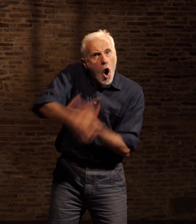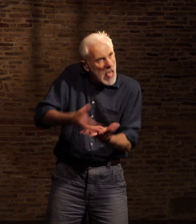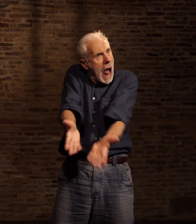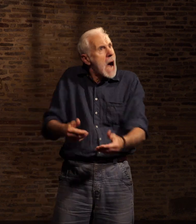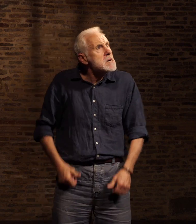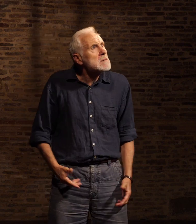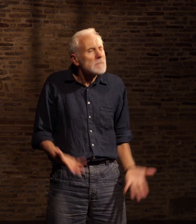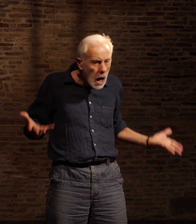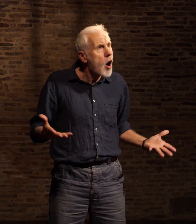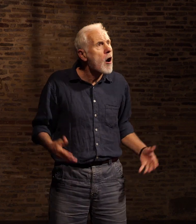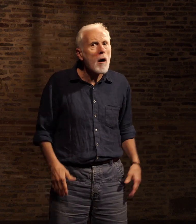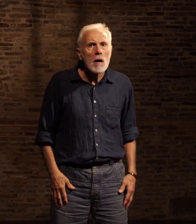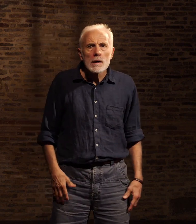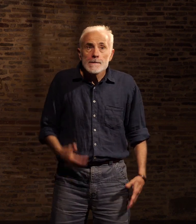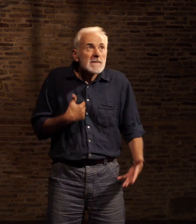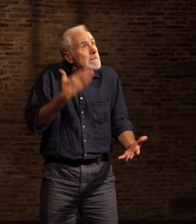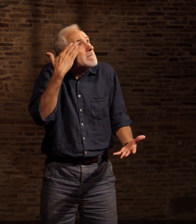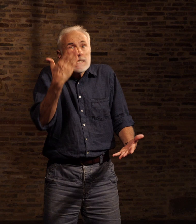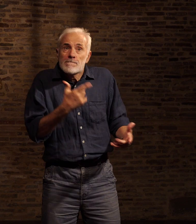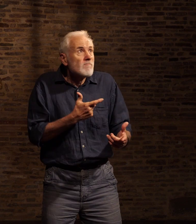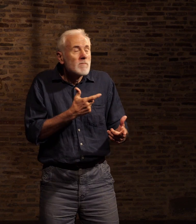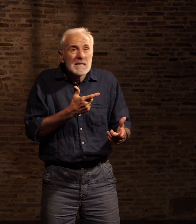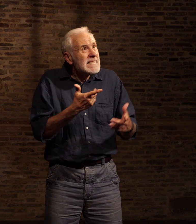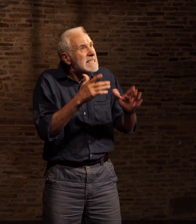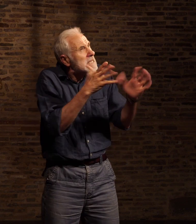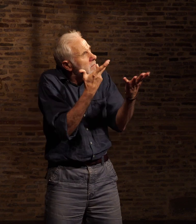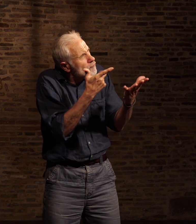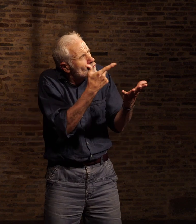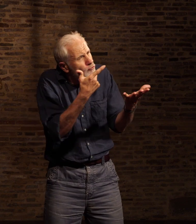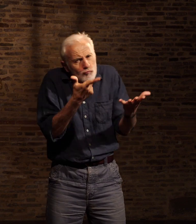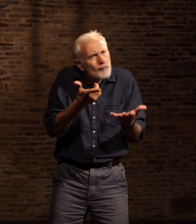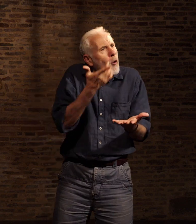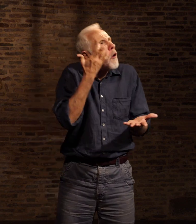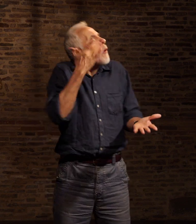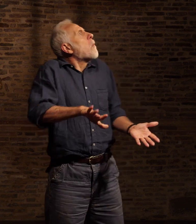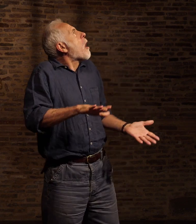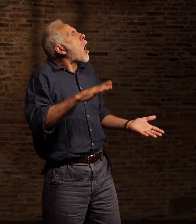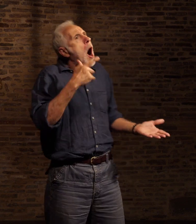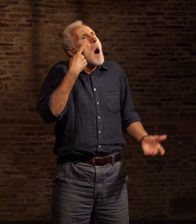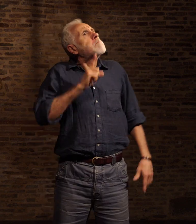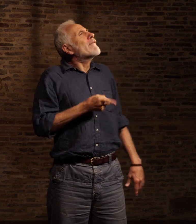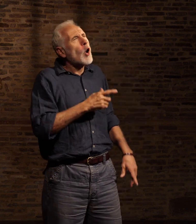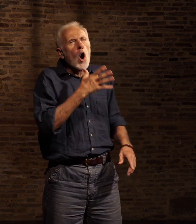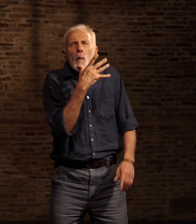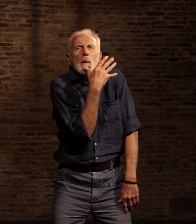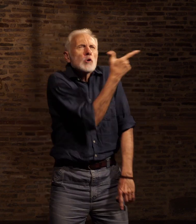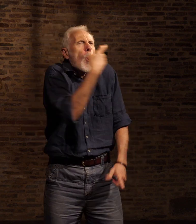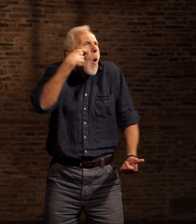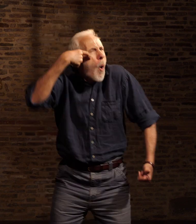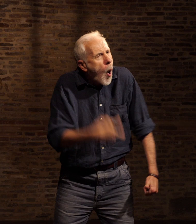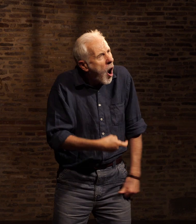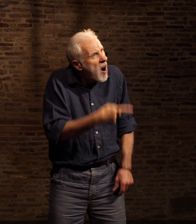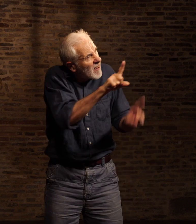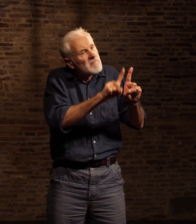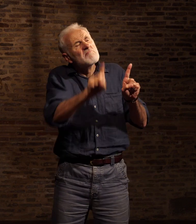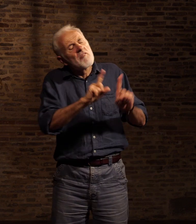seulement je pouvais parler je leur ai demandé il ne pouvait pas ignorer que sont son sergent dolly casser l'école des